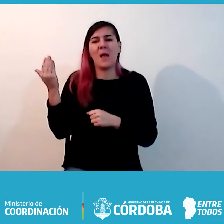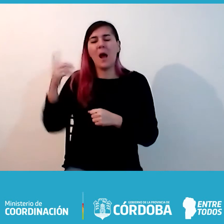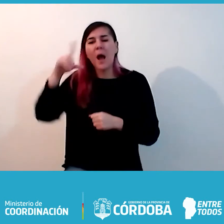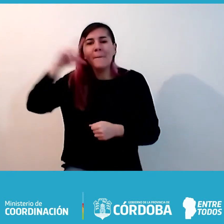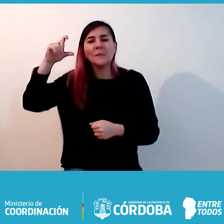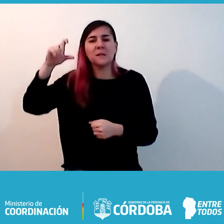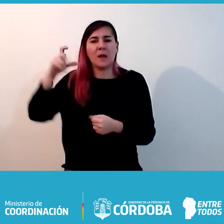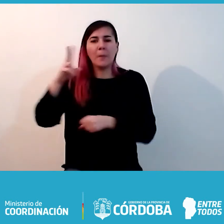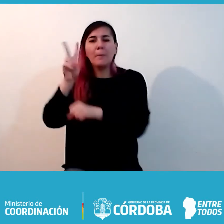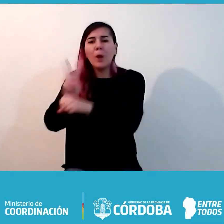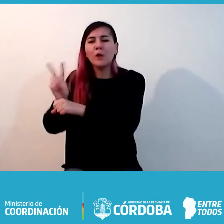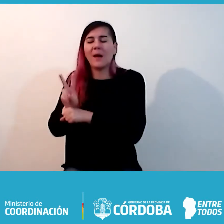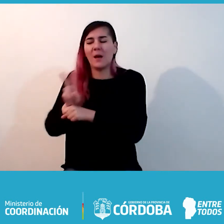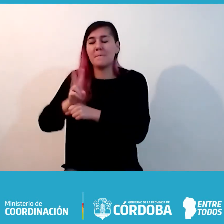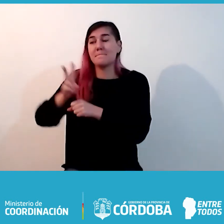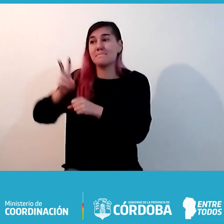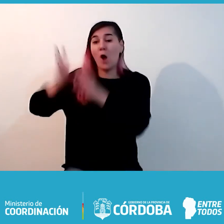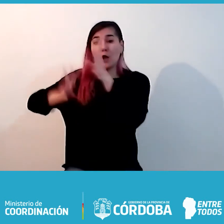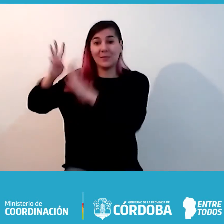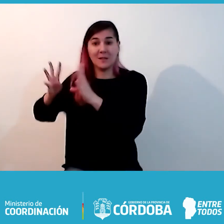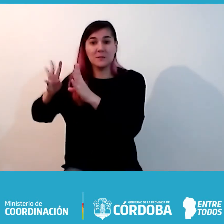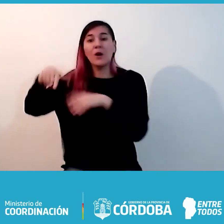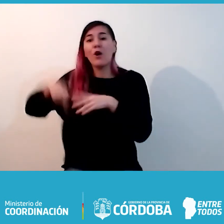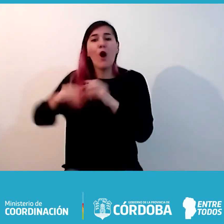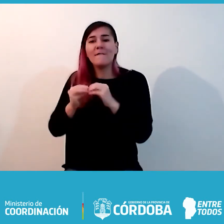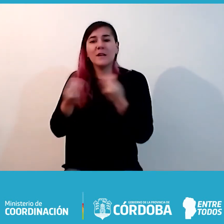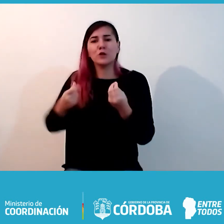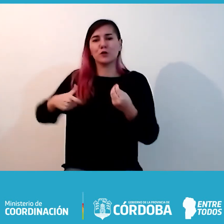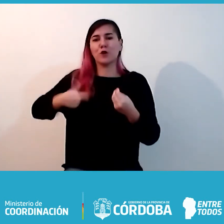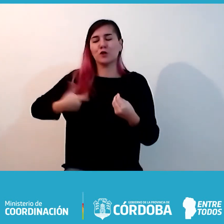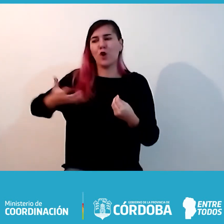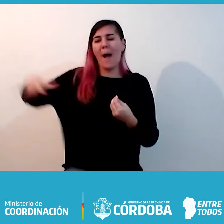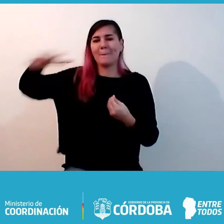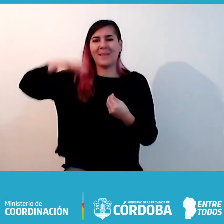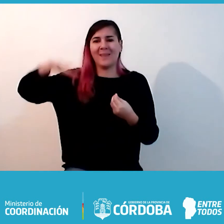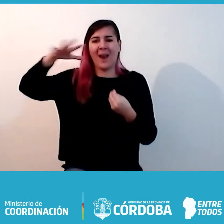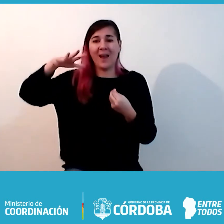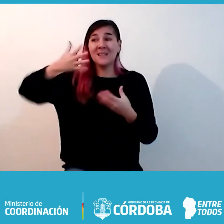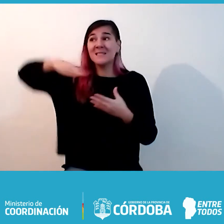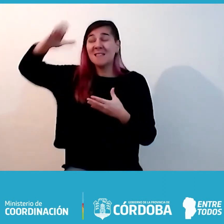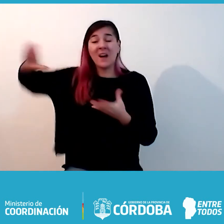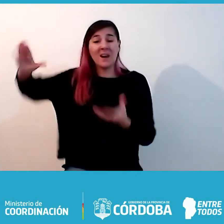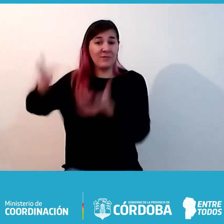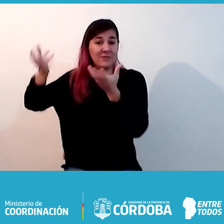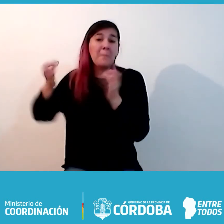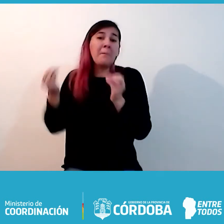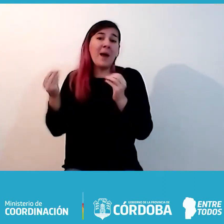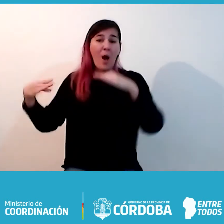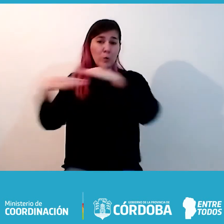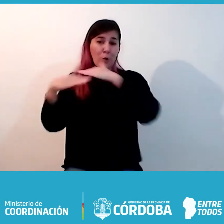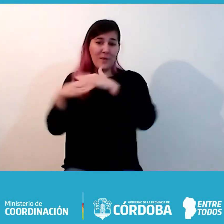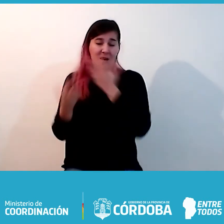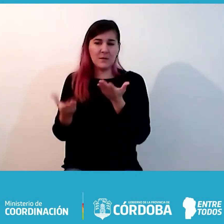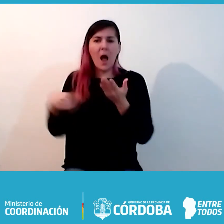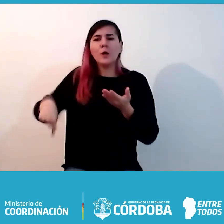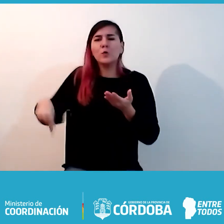monte. Los conflictos hoy son socioambientales. Las sierras las quemaron, lo sabemos. Era para el trazado de la autovía. Comunica que